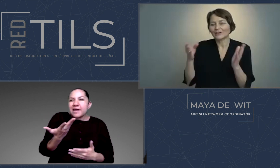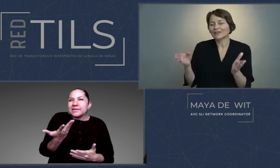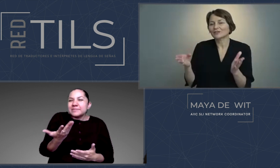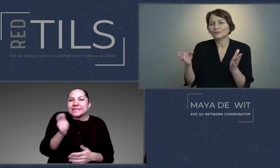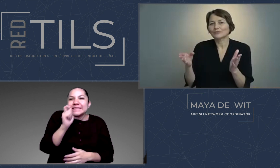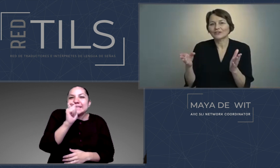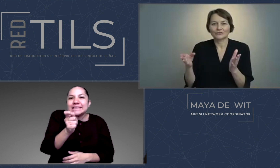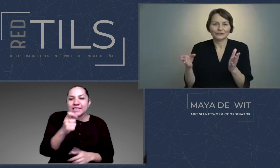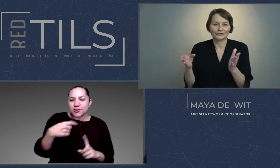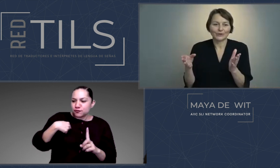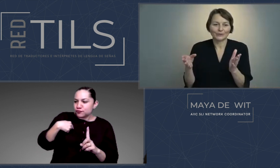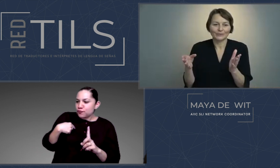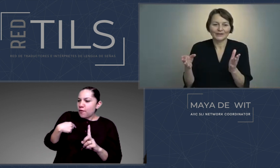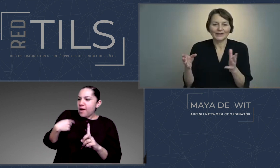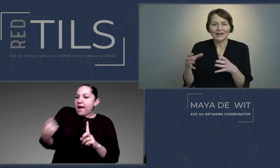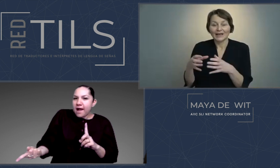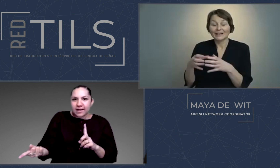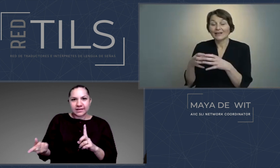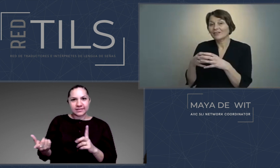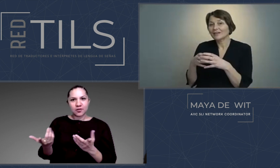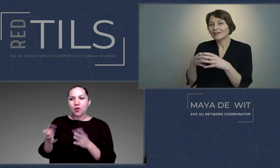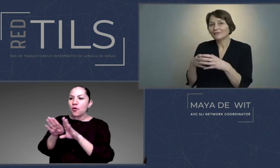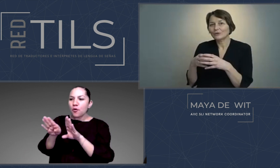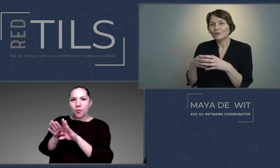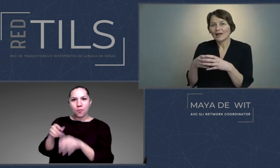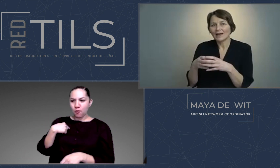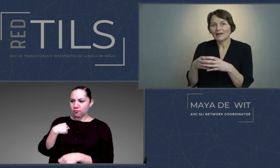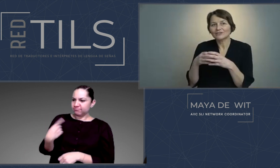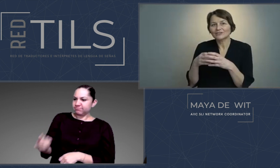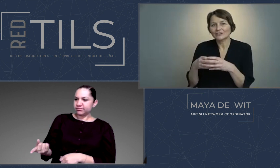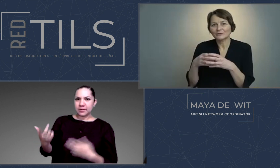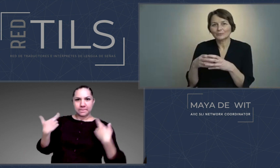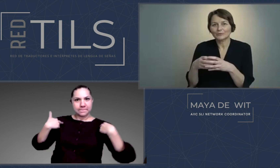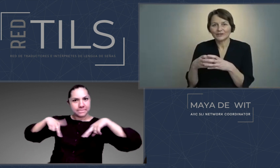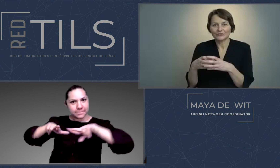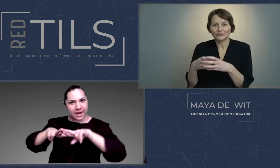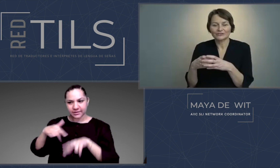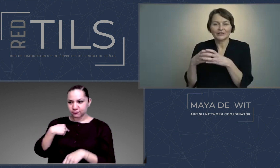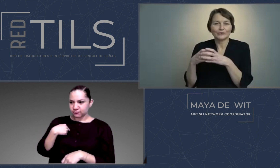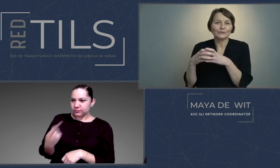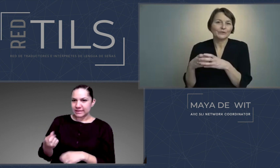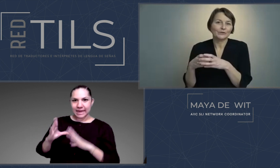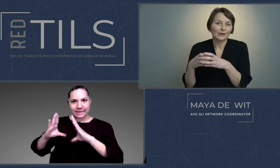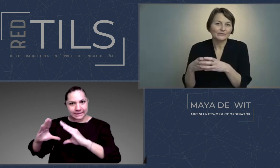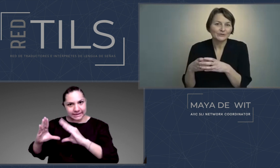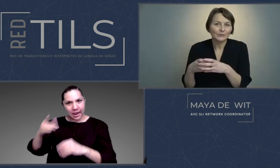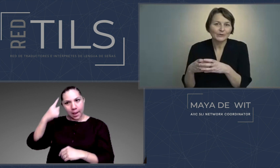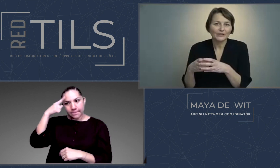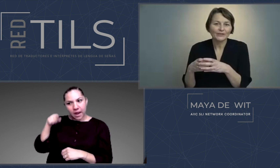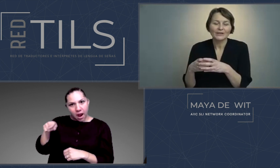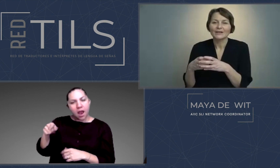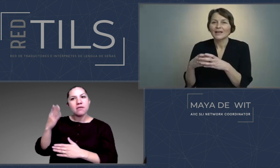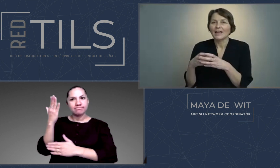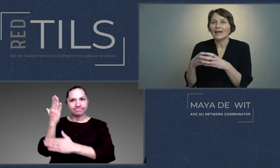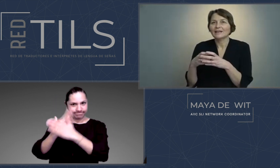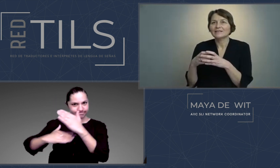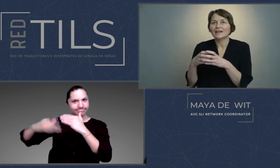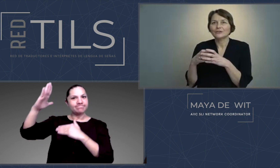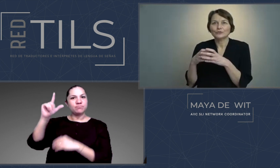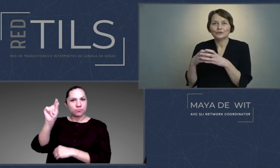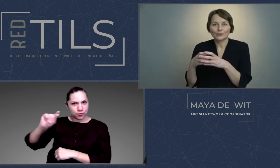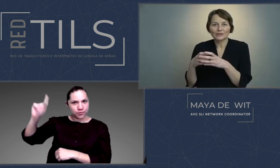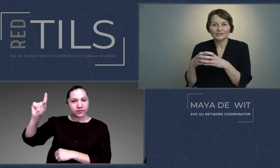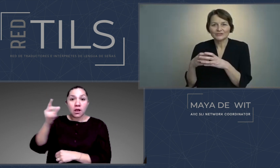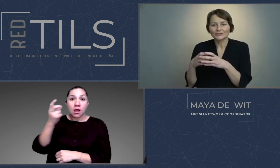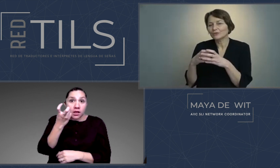del otro? ¿Cómo le enseñas al otro las habilidades? ¿Cómo ayudas al otro a crecer profesionalmente? Y si se tiene un grupo de